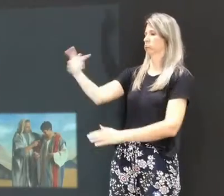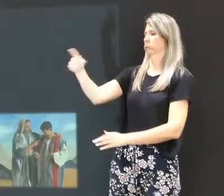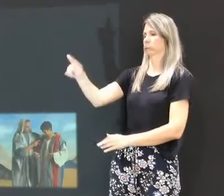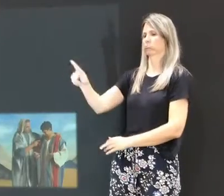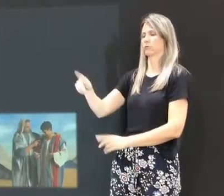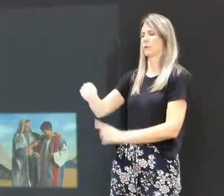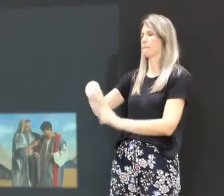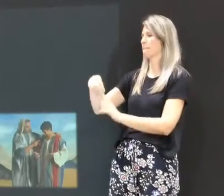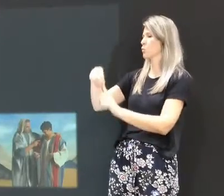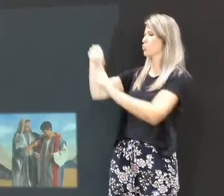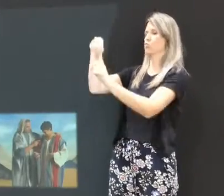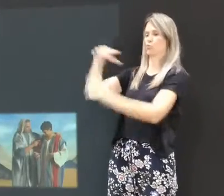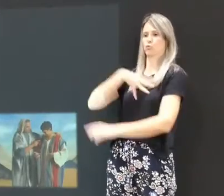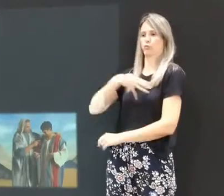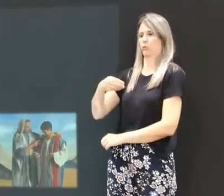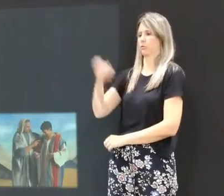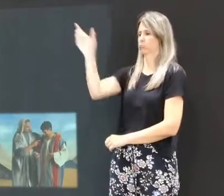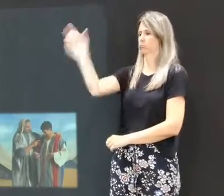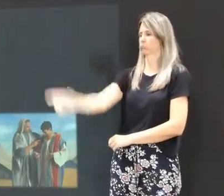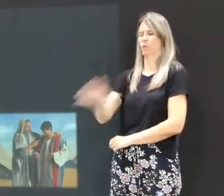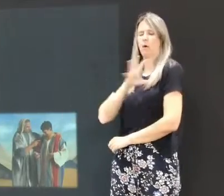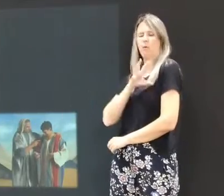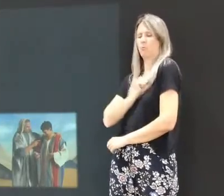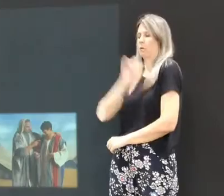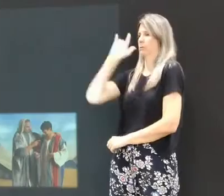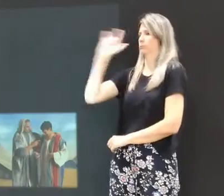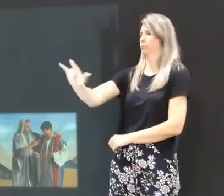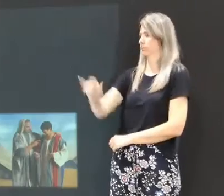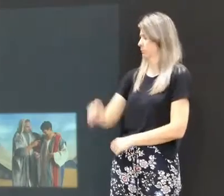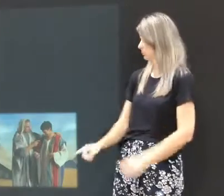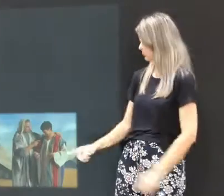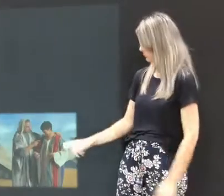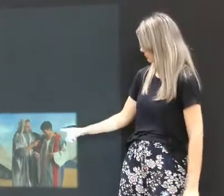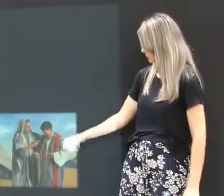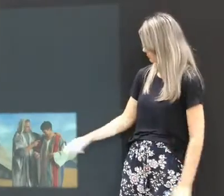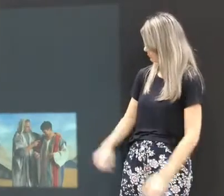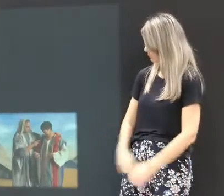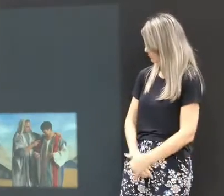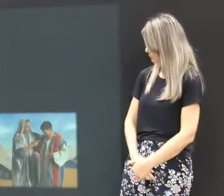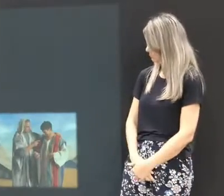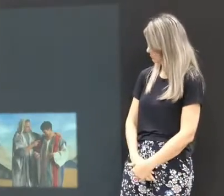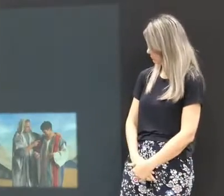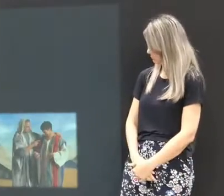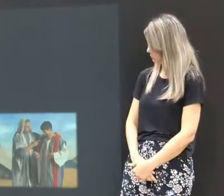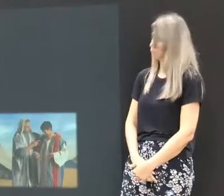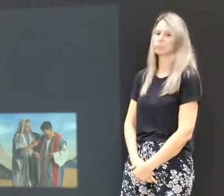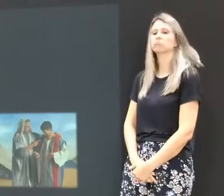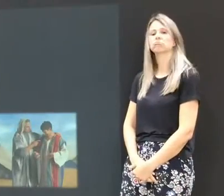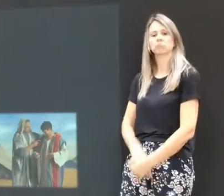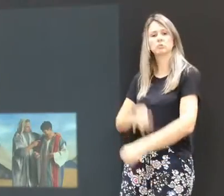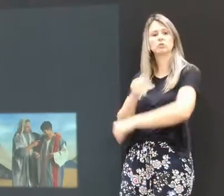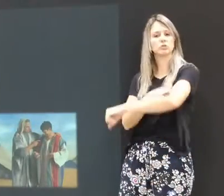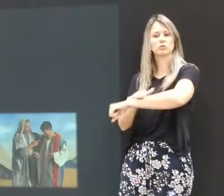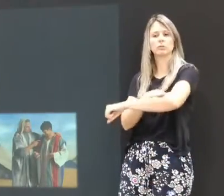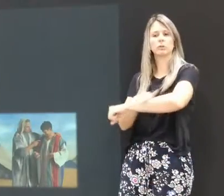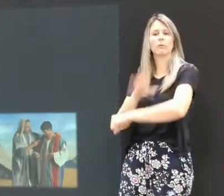É sua. Meu único filho, ele dizendo, eu amo você. Está vendo a imagem? O pai dando presente para o filho. Ó,